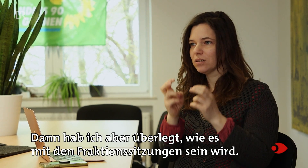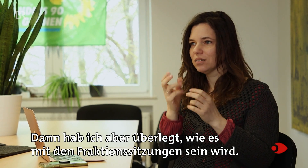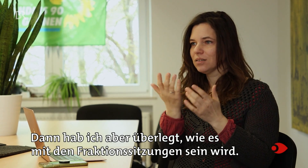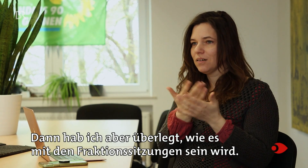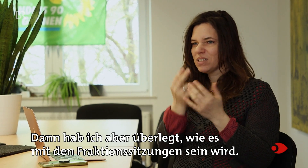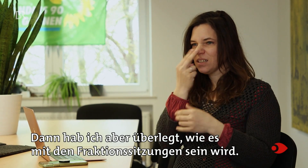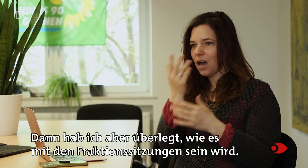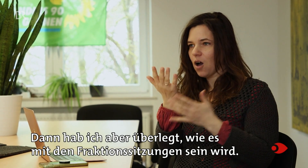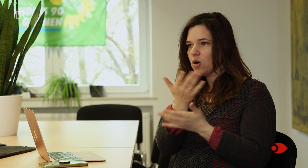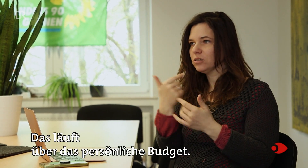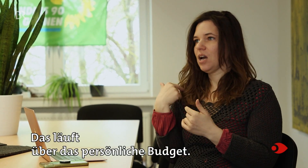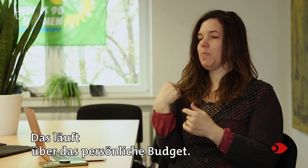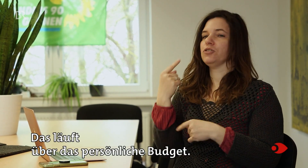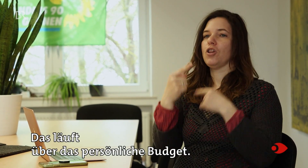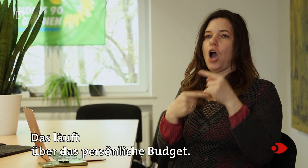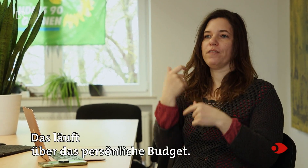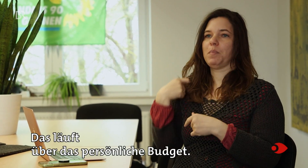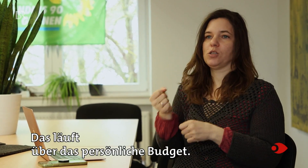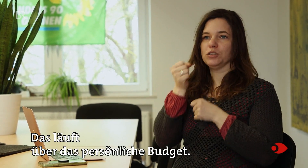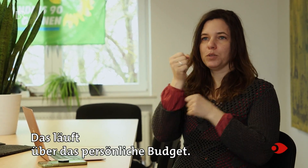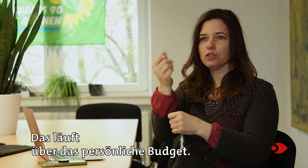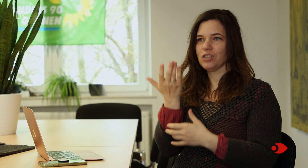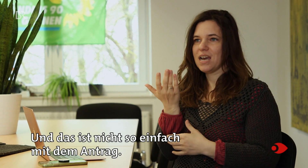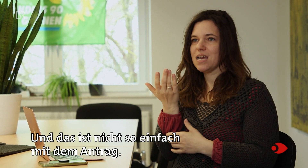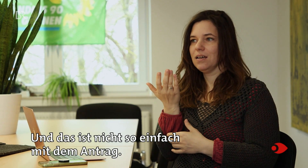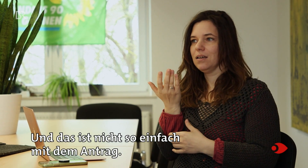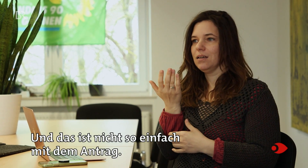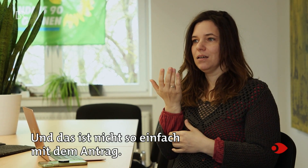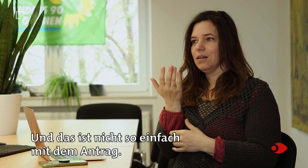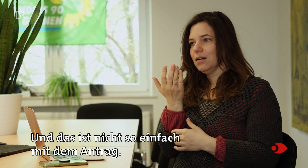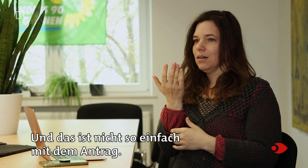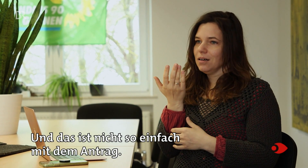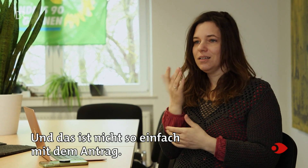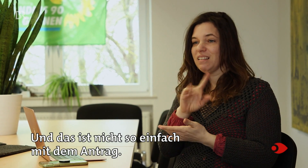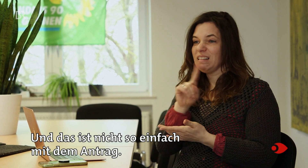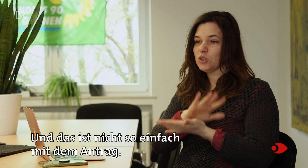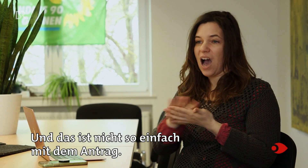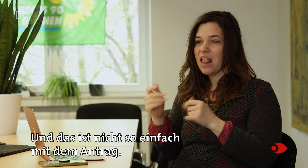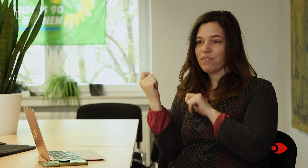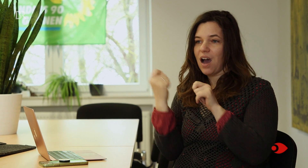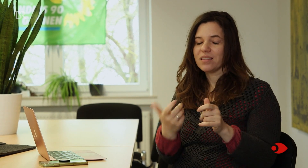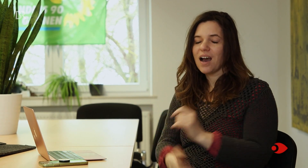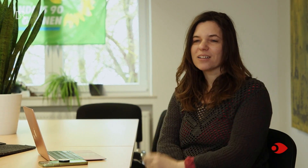Fraktionssitzungen sein wird. Das läuft über das persönliche Budget und das ist nicht so einfach mit dem Antrag.